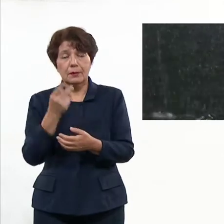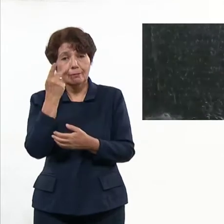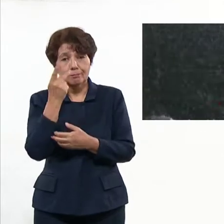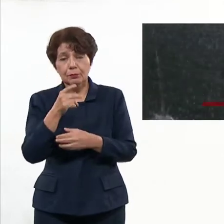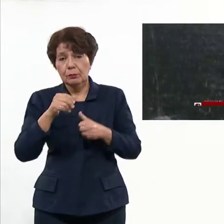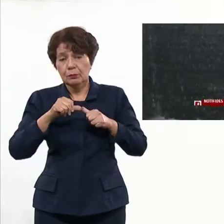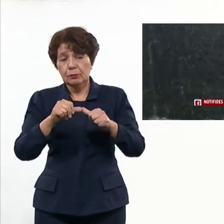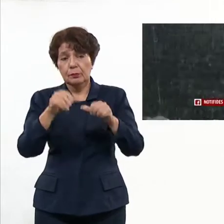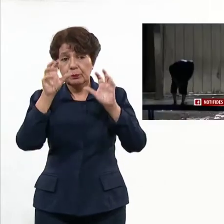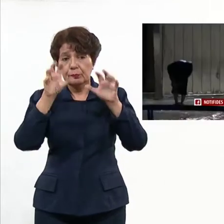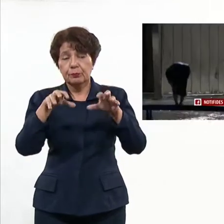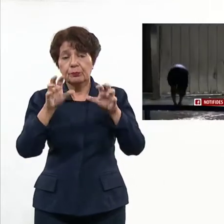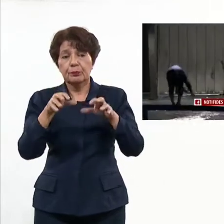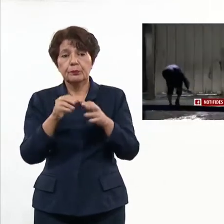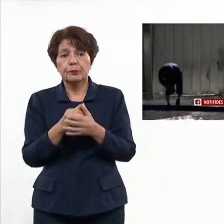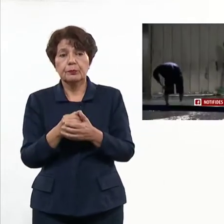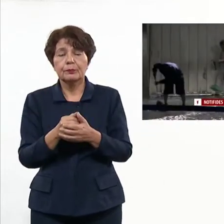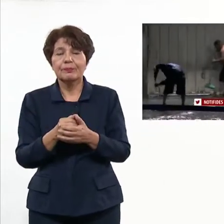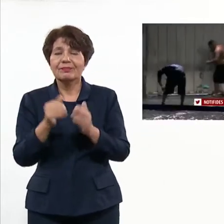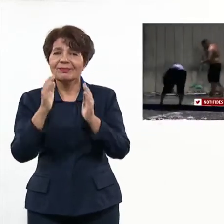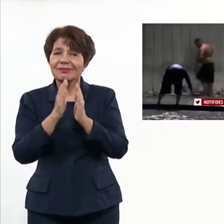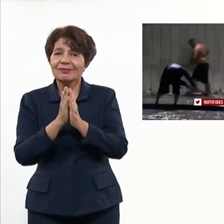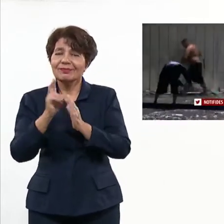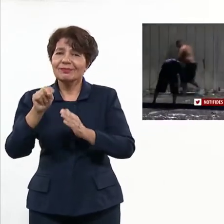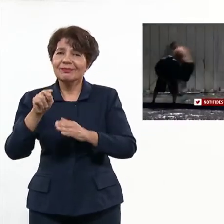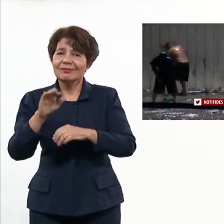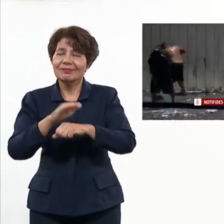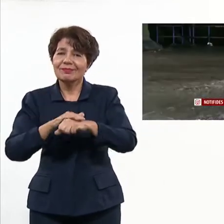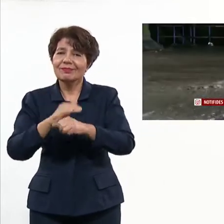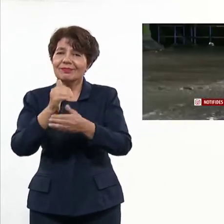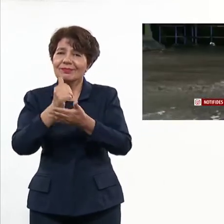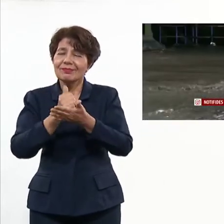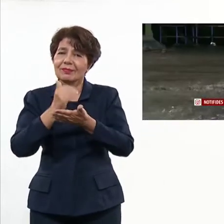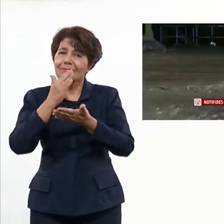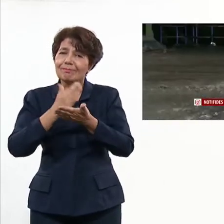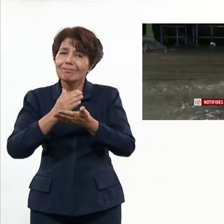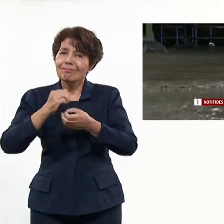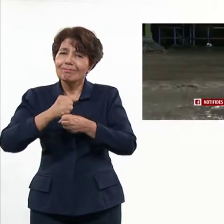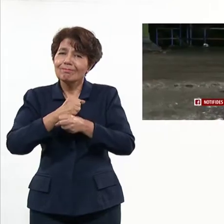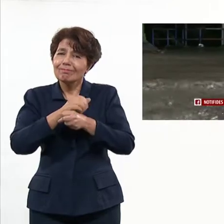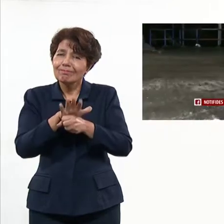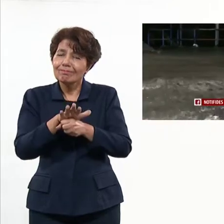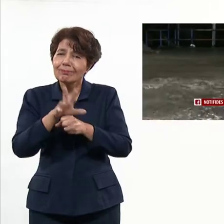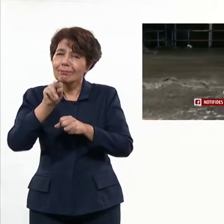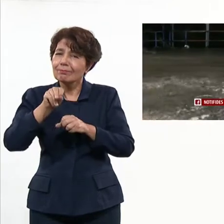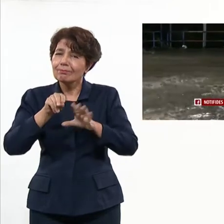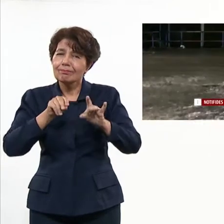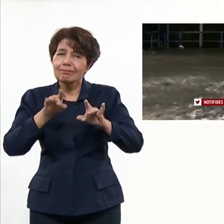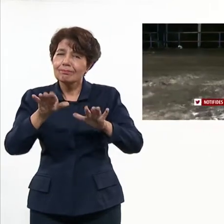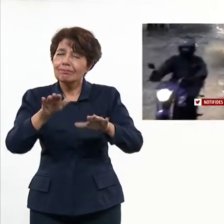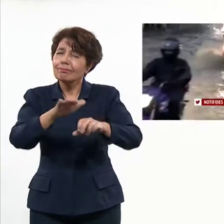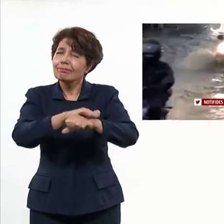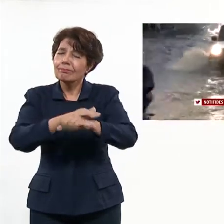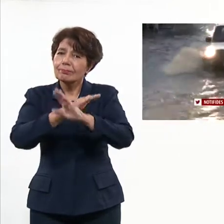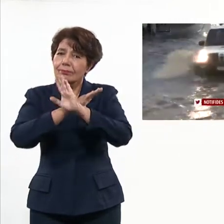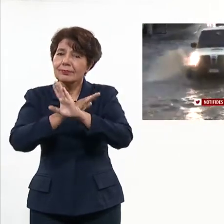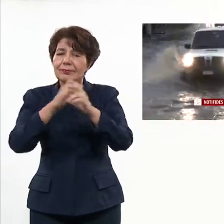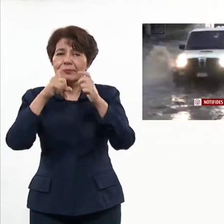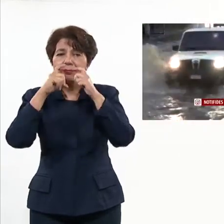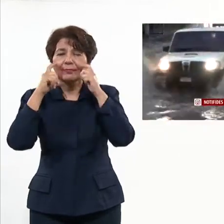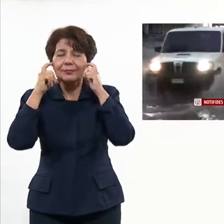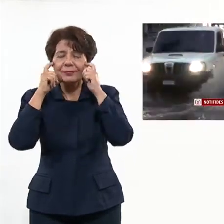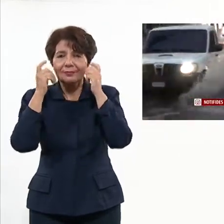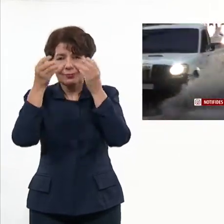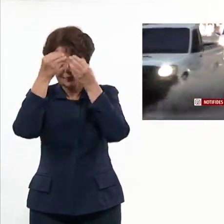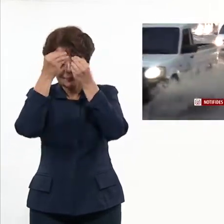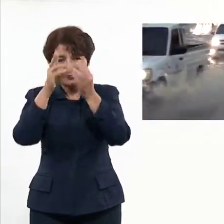meteorología de ese mouse les decía para medios inútiles le invitamos a que juntos erradiquemos el coronavirus con cámaras de mica sánchez